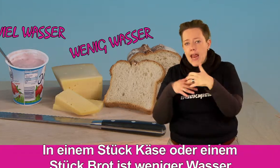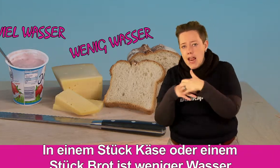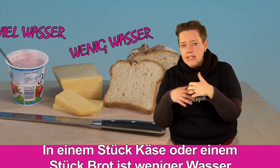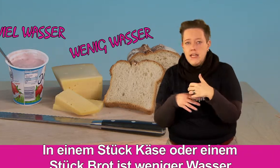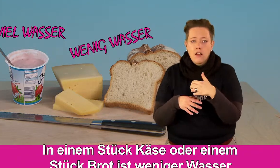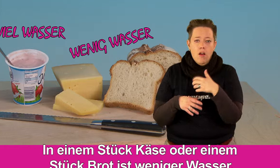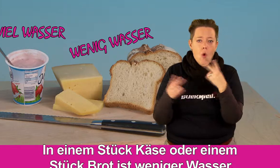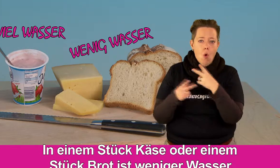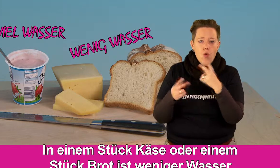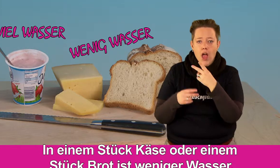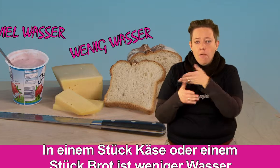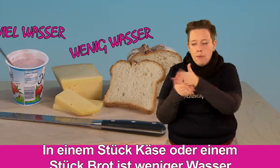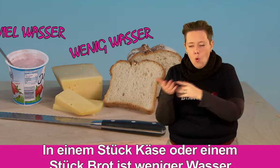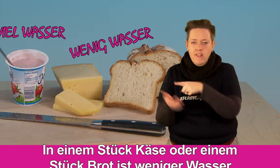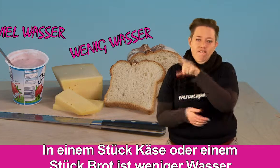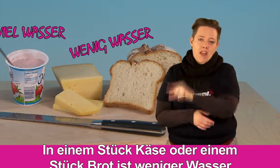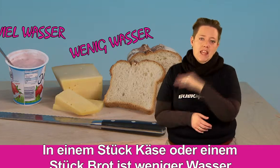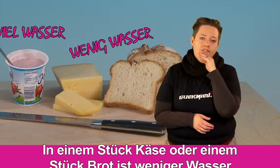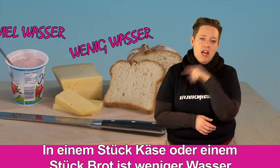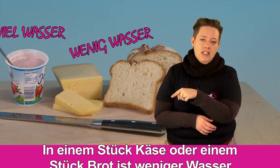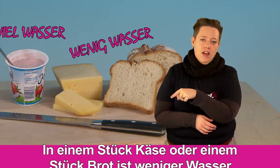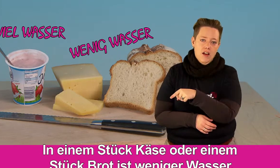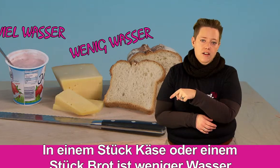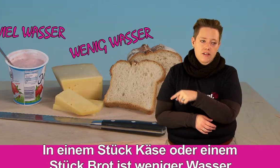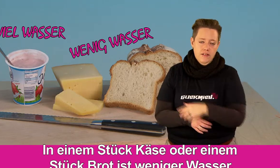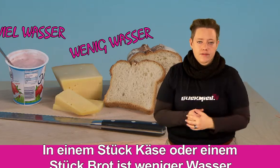In einem Stück Käse oder einem Stück Brot ist weniger Wasser.